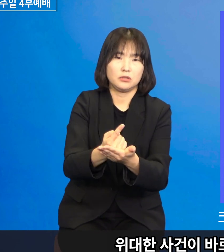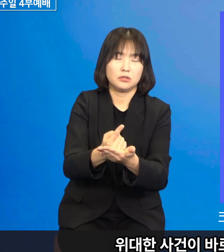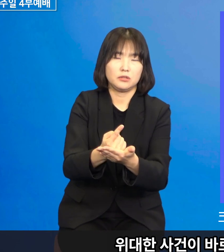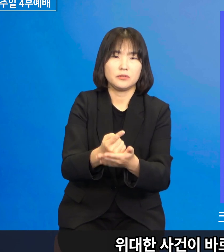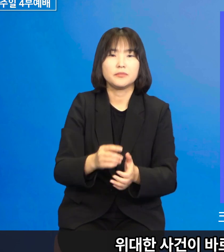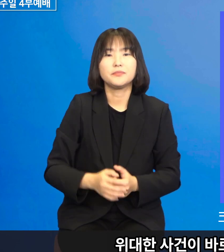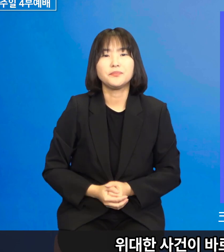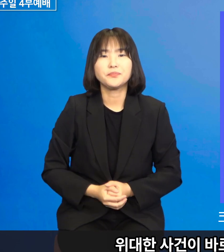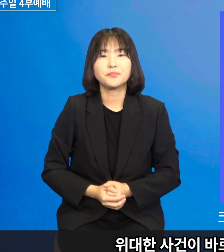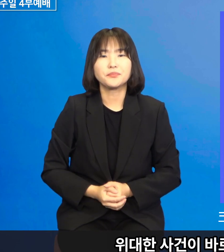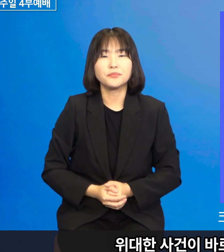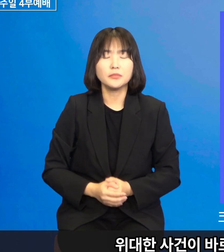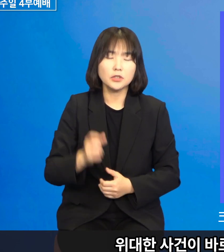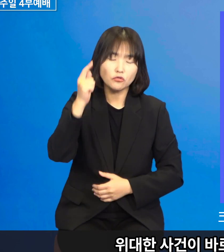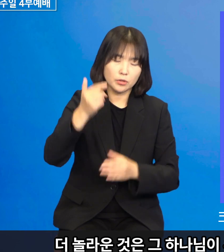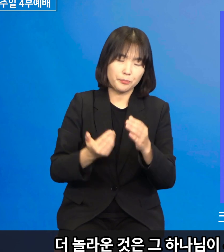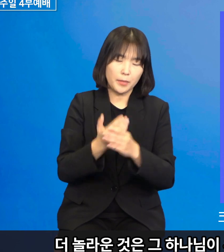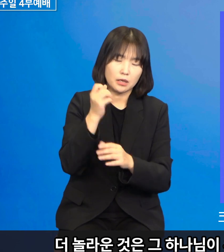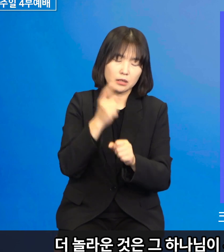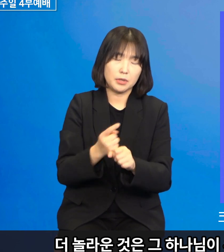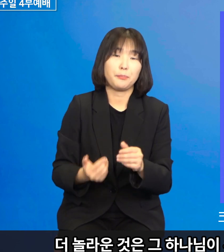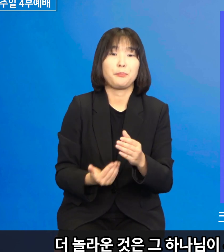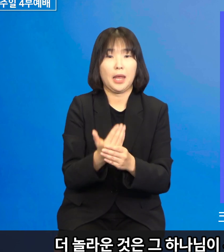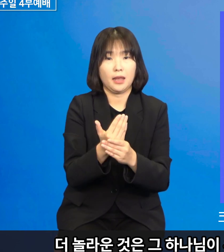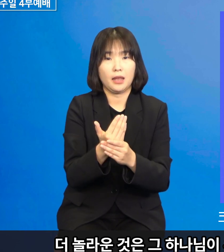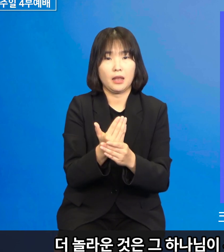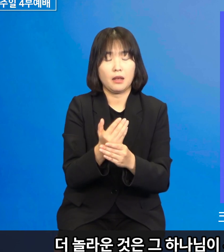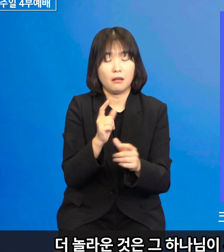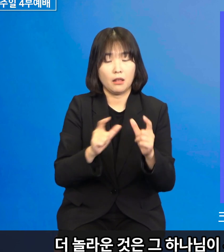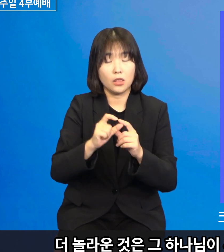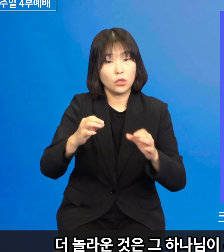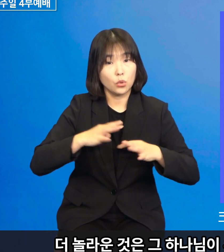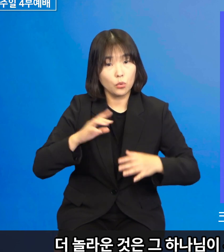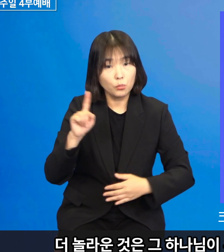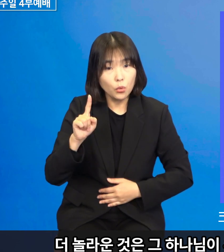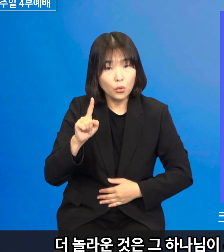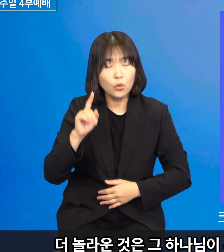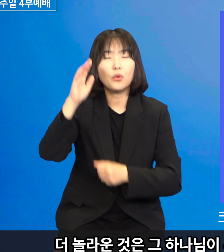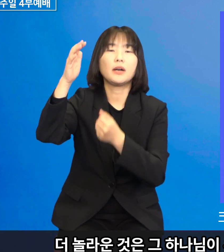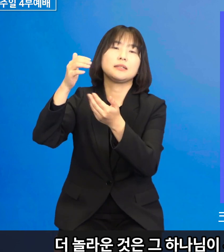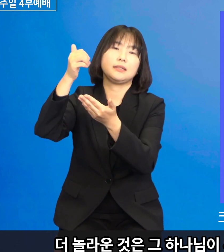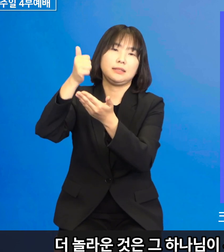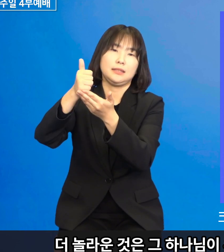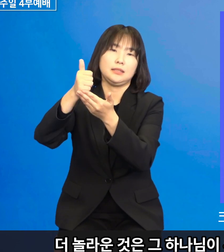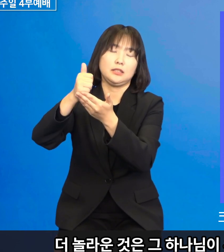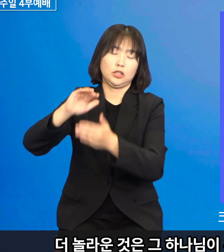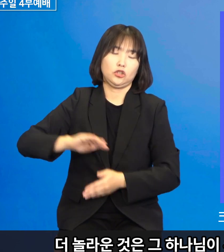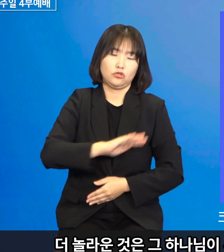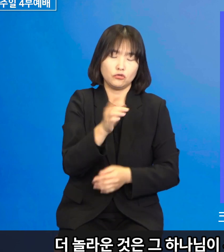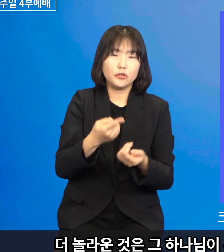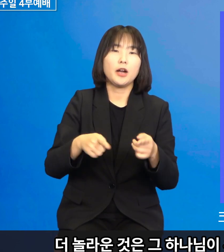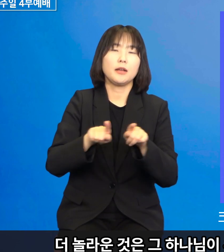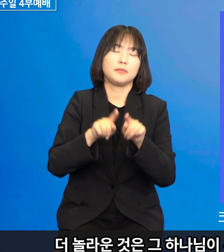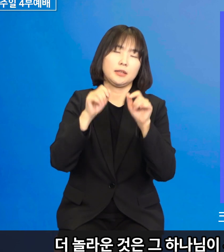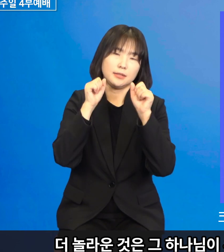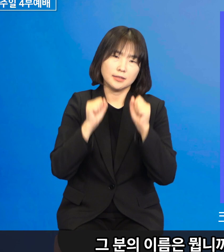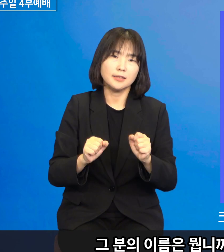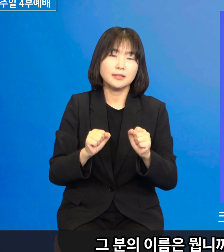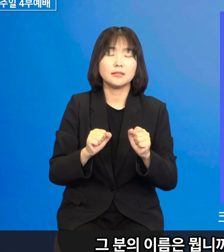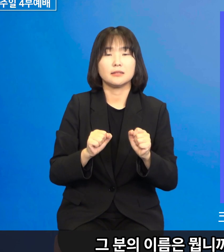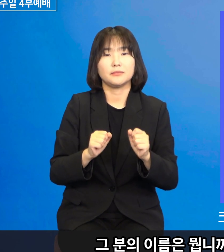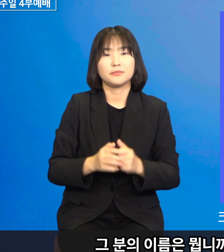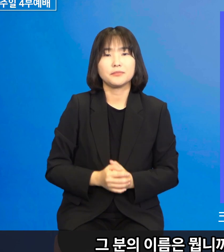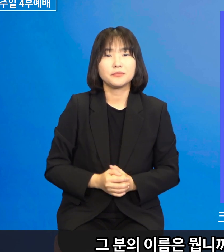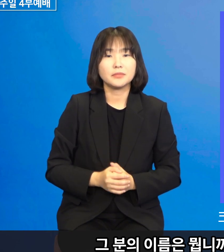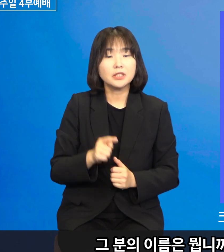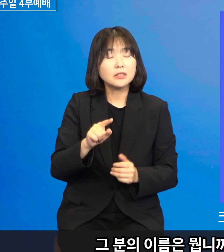바로 이미 벌어진 것이죠. 더 놀라운 것은 그 하나님이 우리와 함께 하신다는 것입니다.